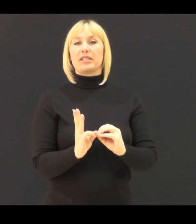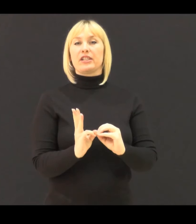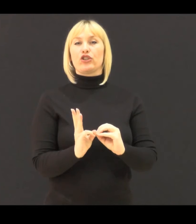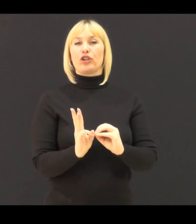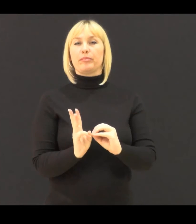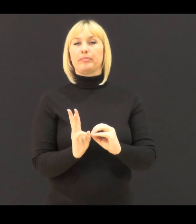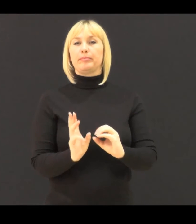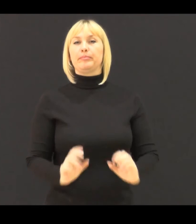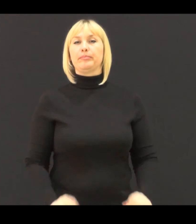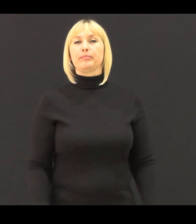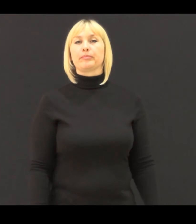Treisprezece.